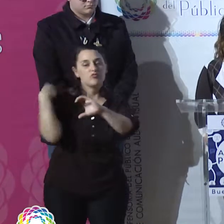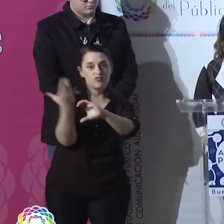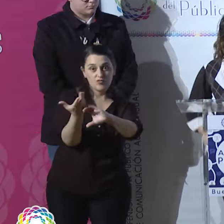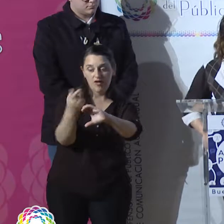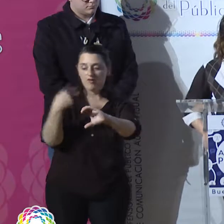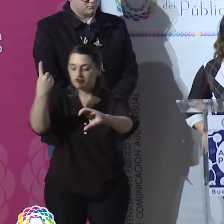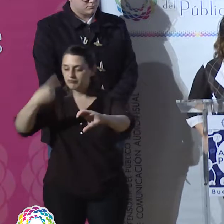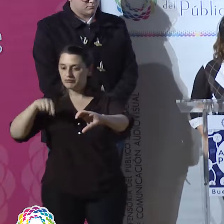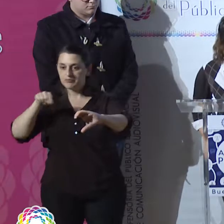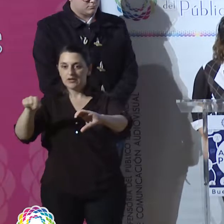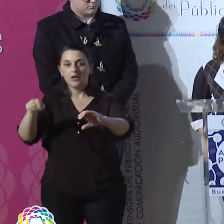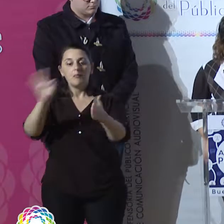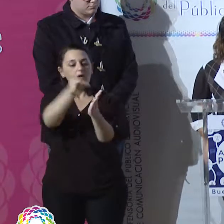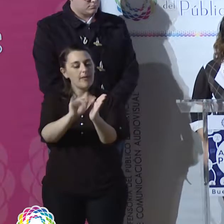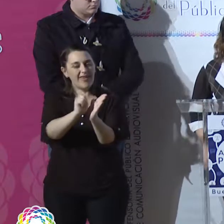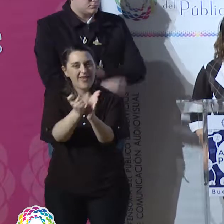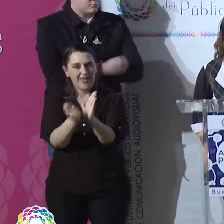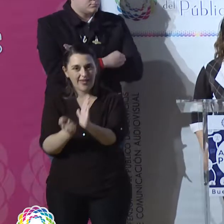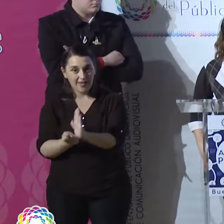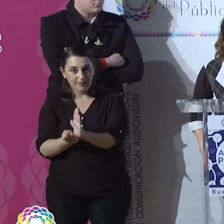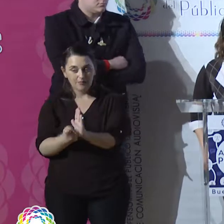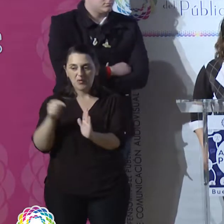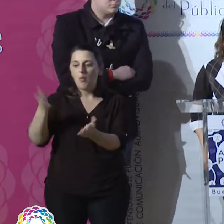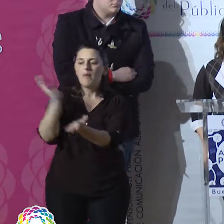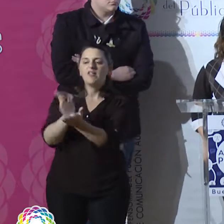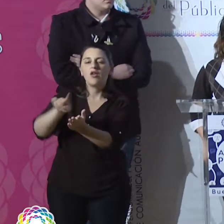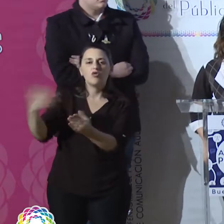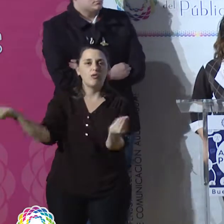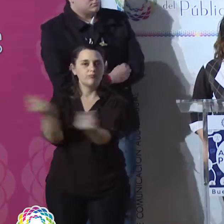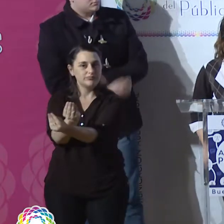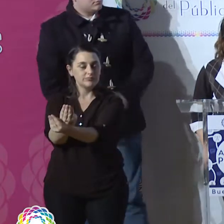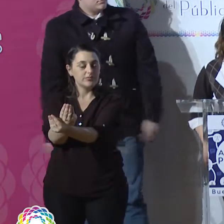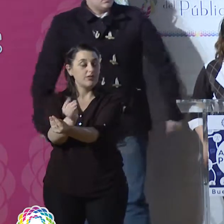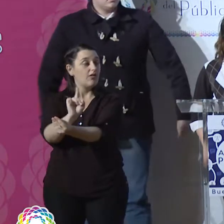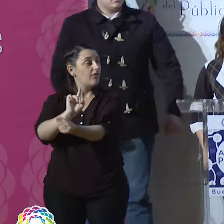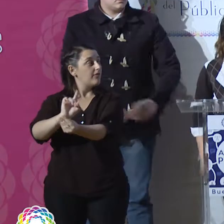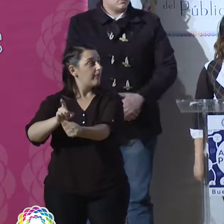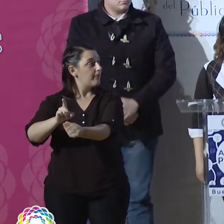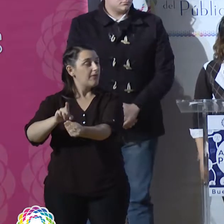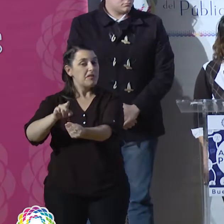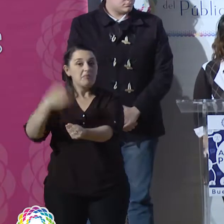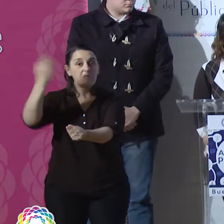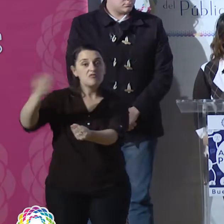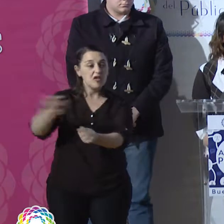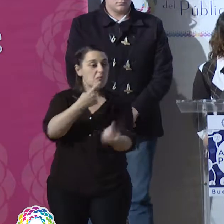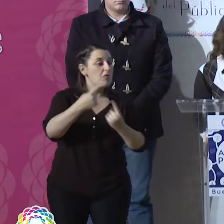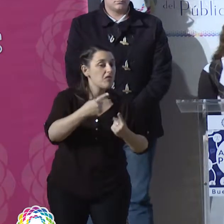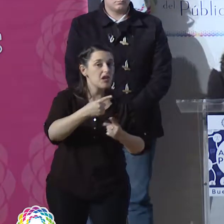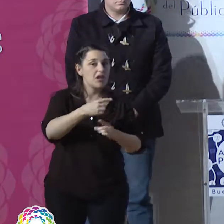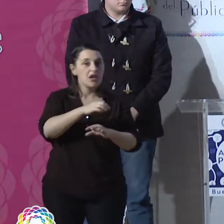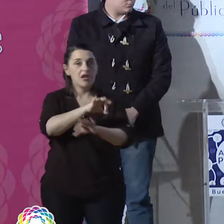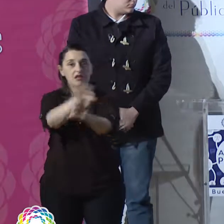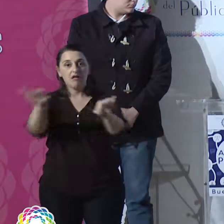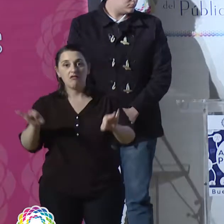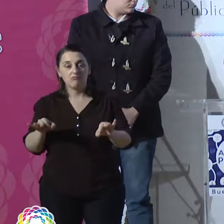han modificado su programa cambiadas por otras materias o inclusive y sin grandes debates o consultas han desaparecido